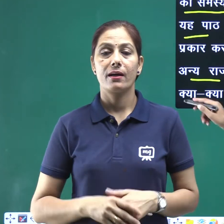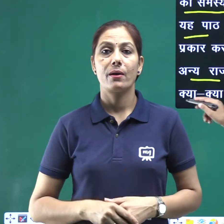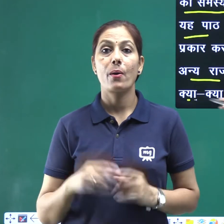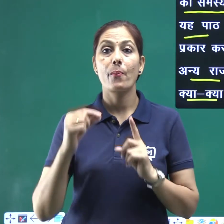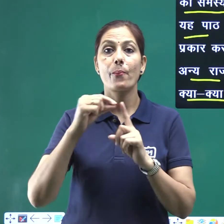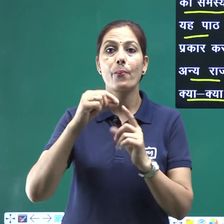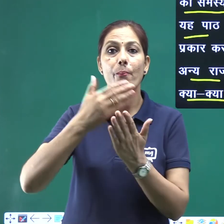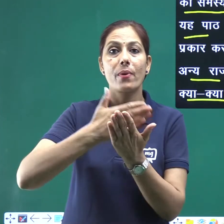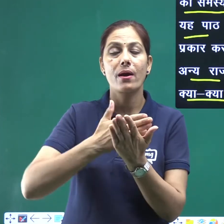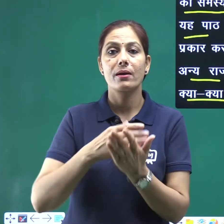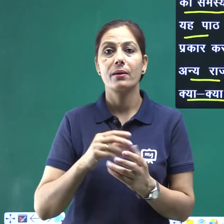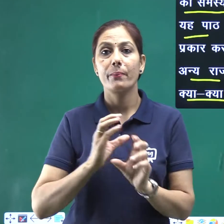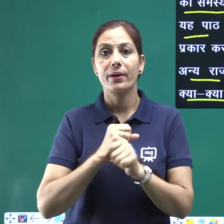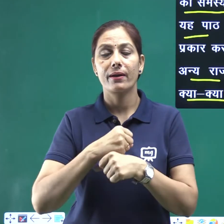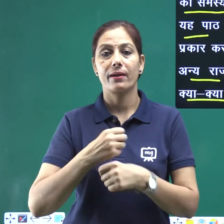हैं?